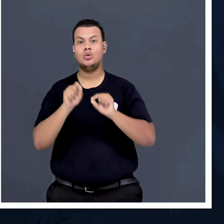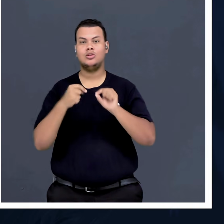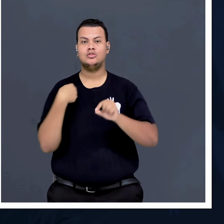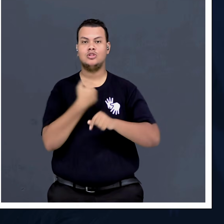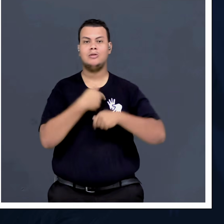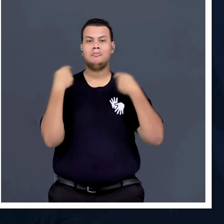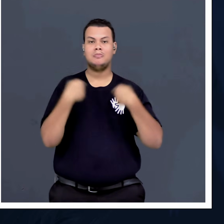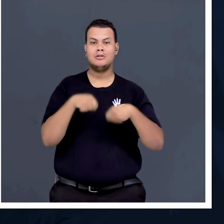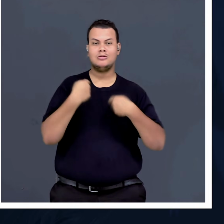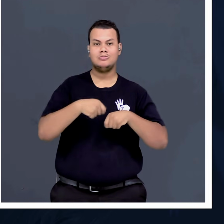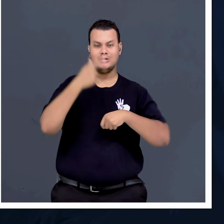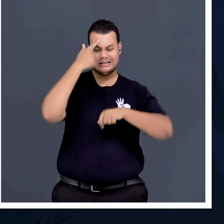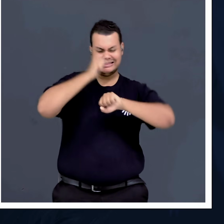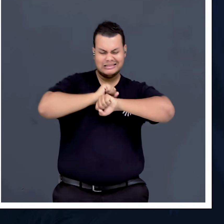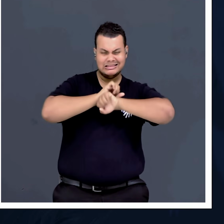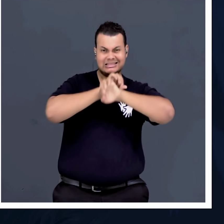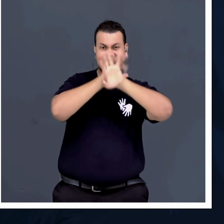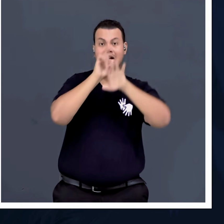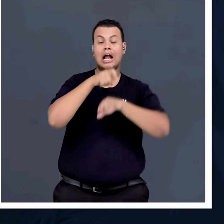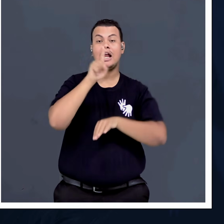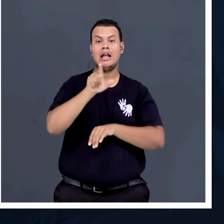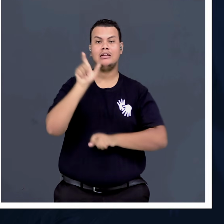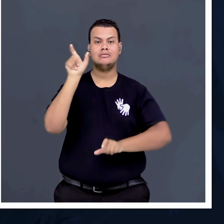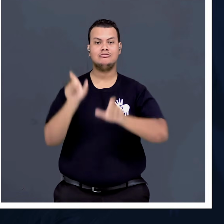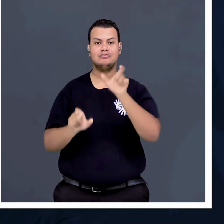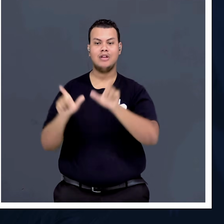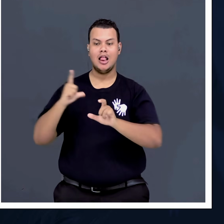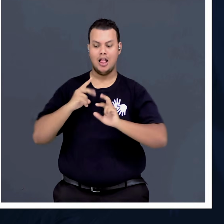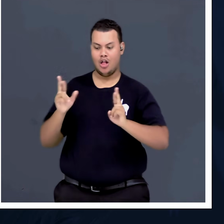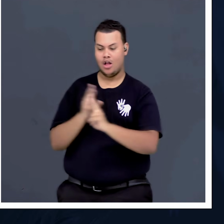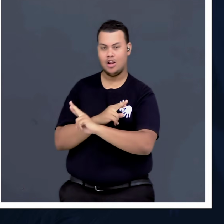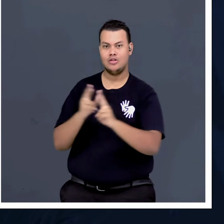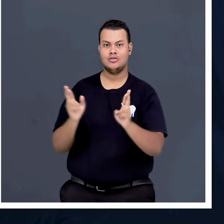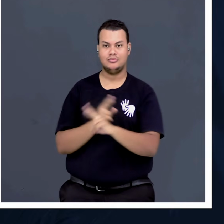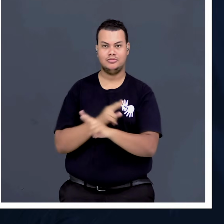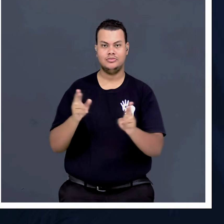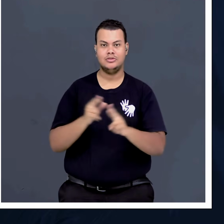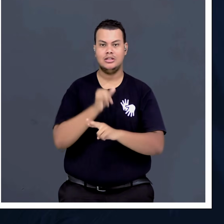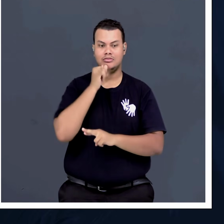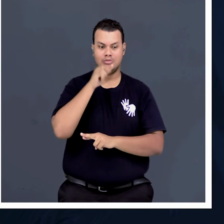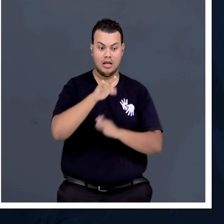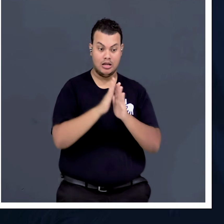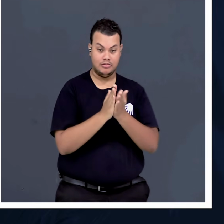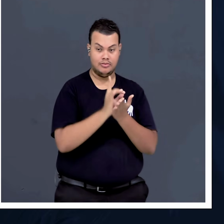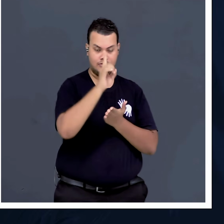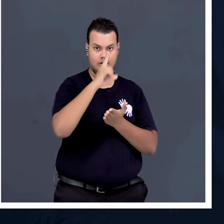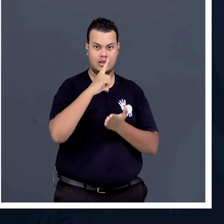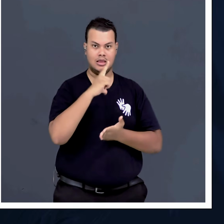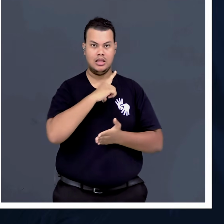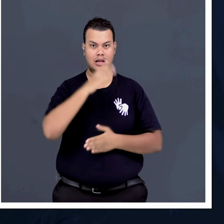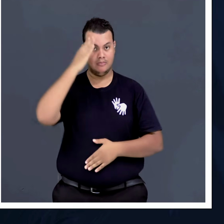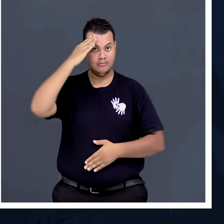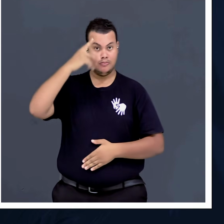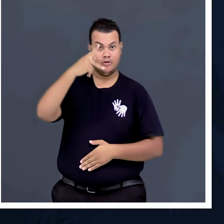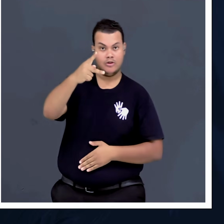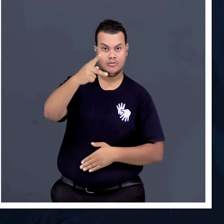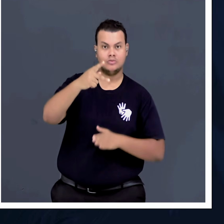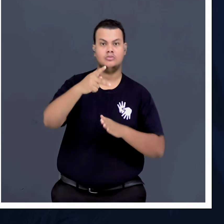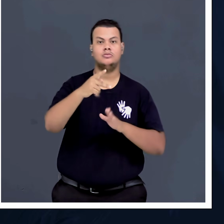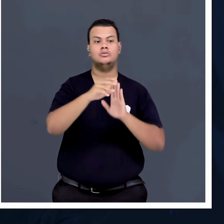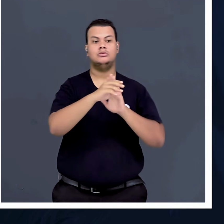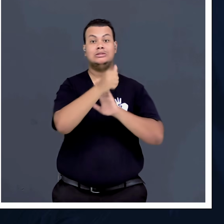precisamos discernir muito bem os nossos relacionamentos. Abra sua Bíblia em Provérbios